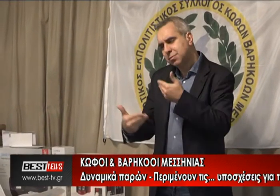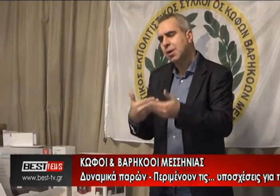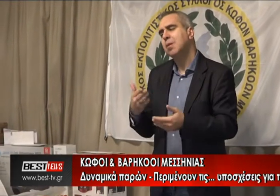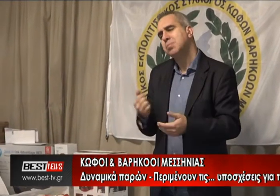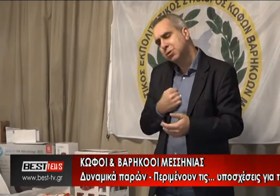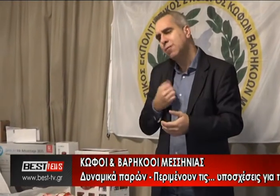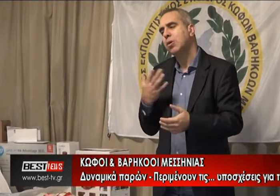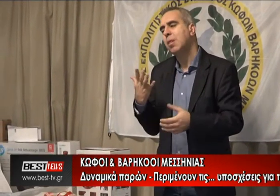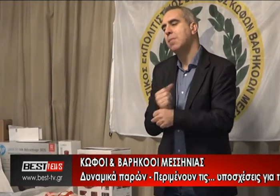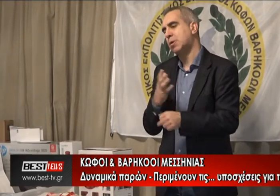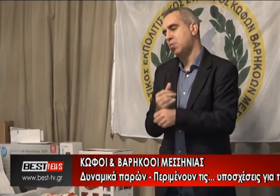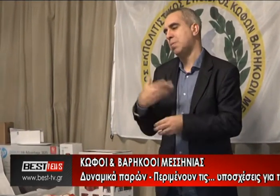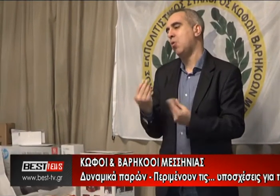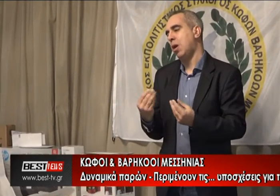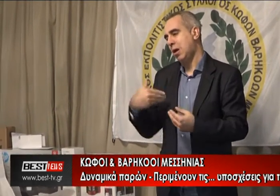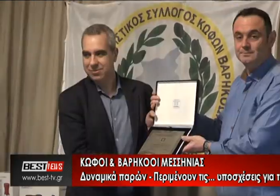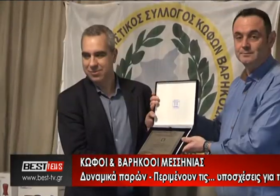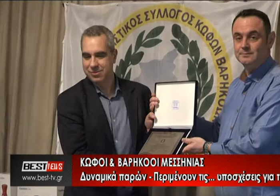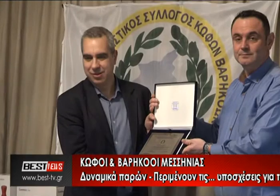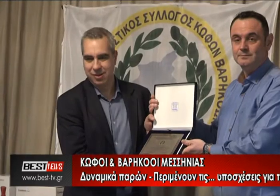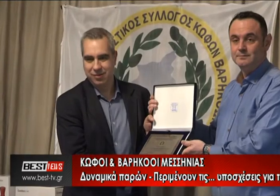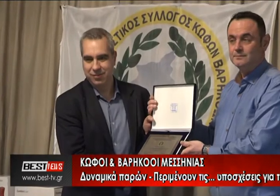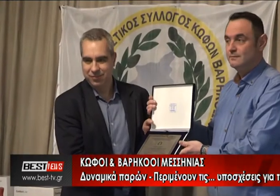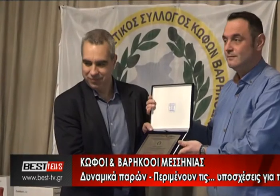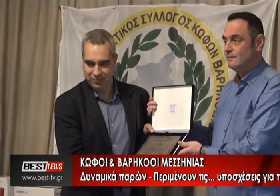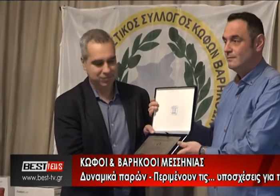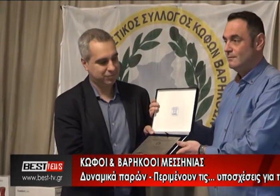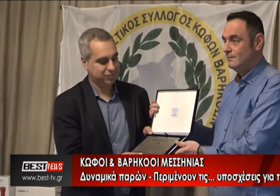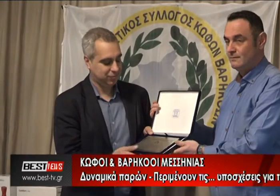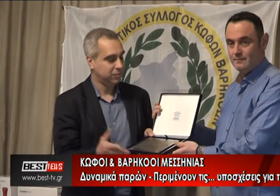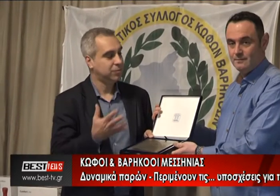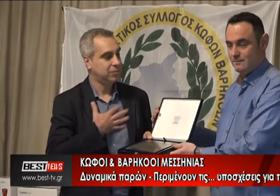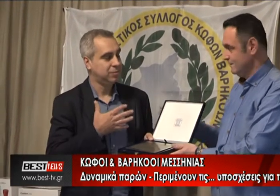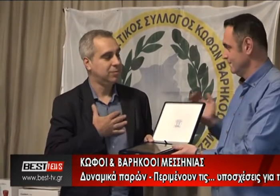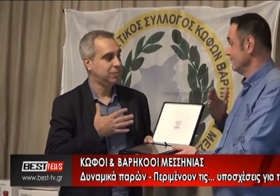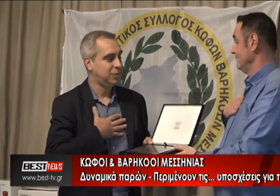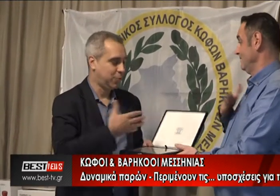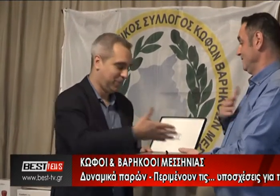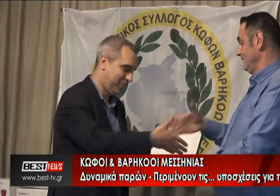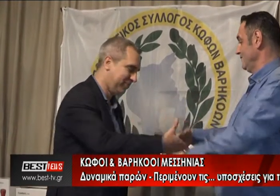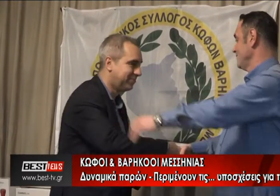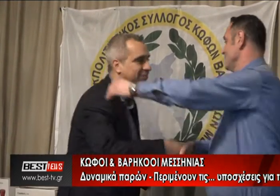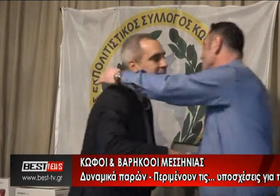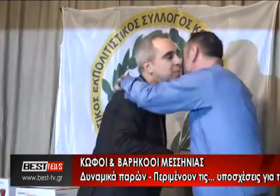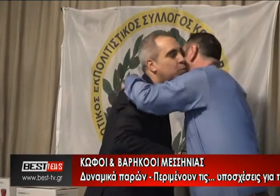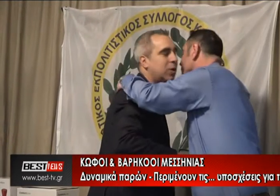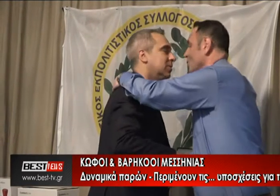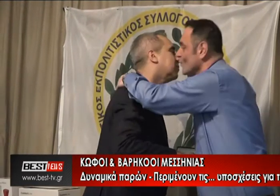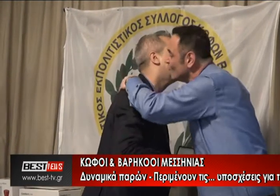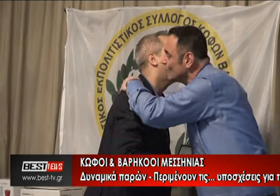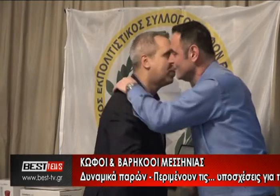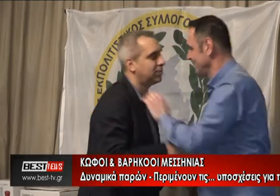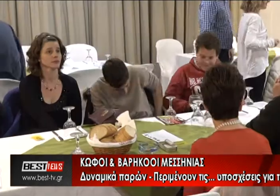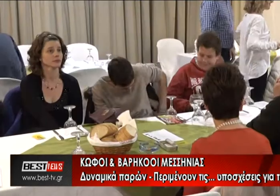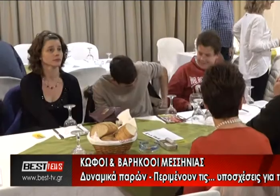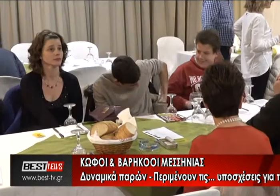ψηφίσει. Αυτό είναι η αρχή και πιστεύω ότι θα έχουμε μεγάλες επιτυχίες και στο μέλλον. Το βασικό ζήτημα όμως έχει να κάνει με την έλλειψη στέγης. Παρά τις